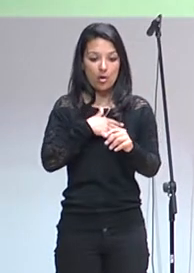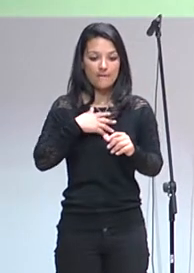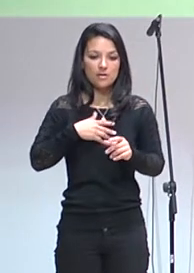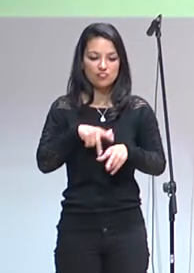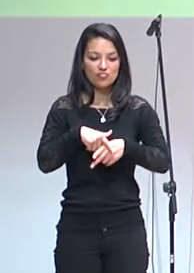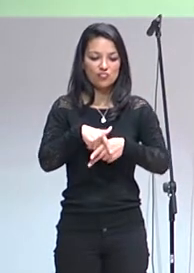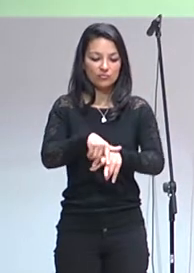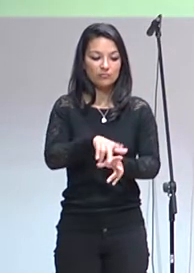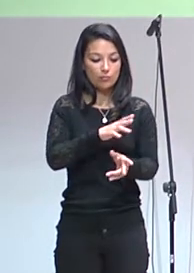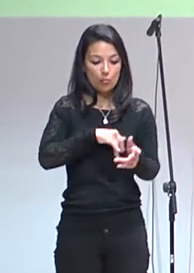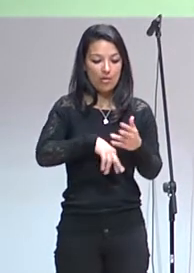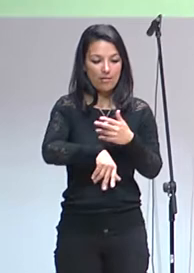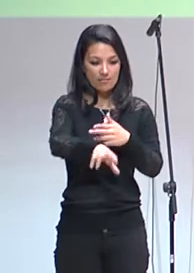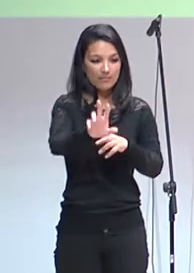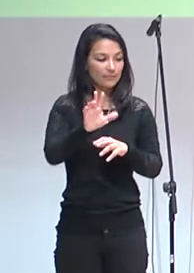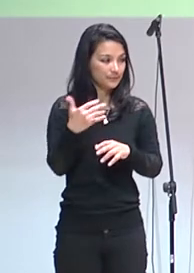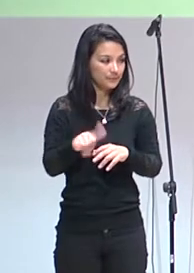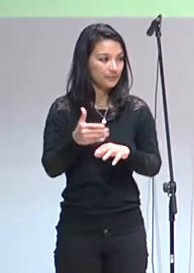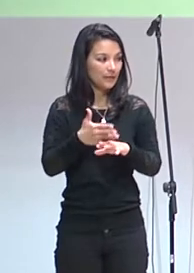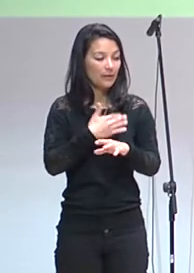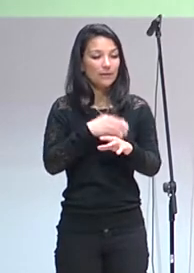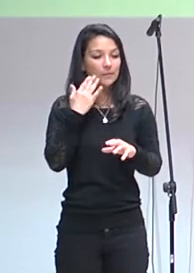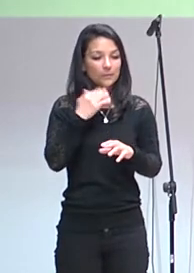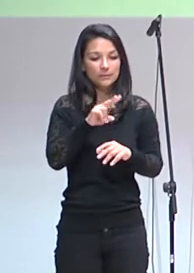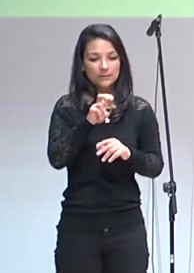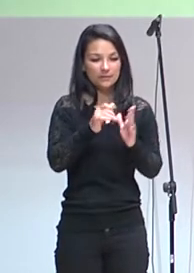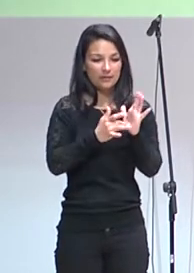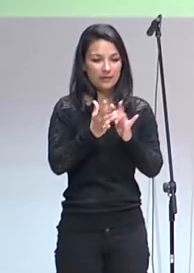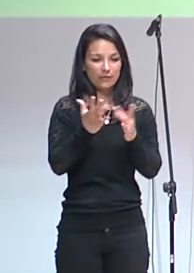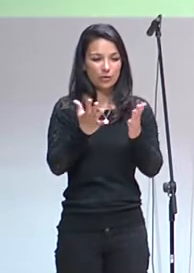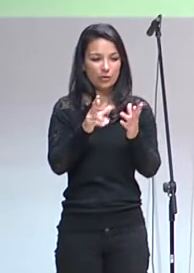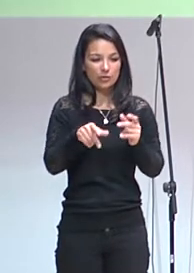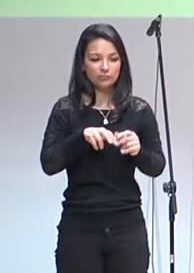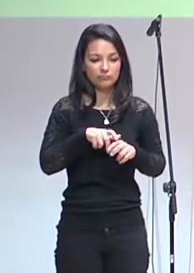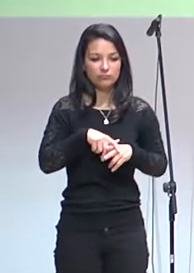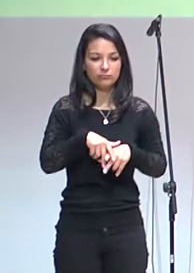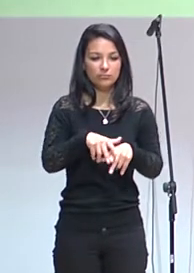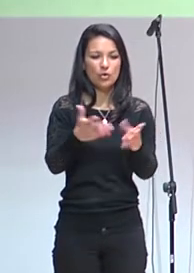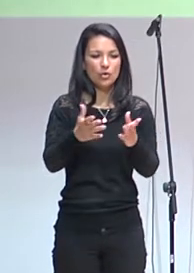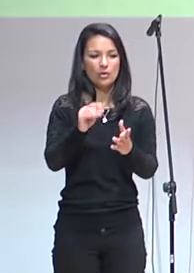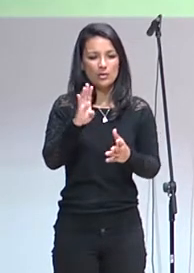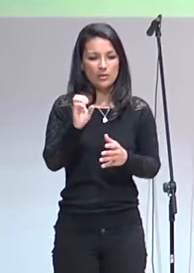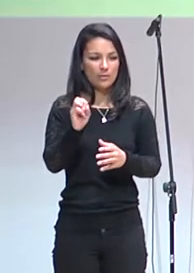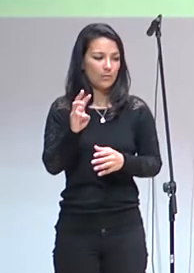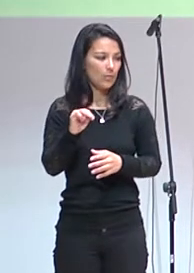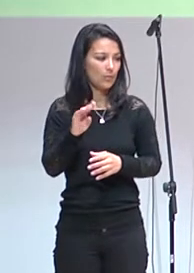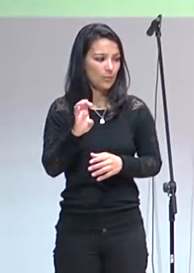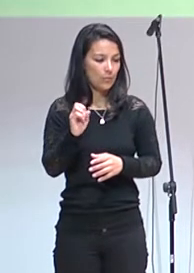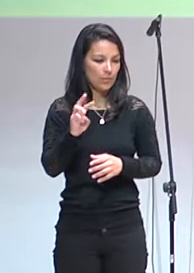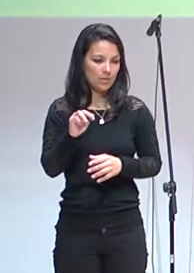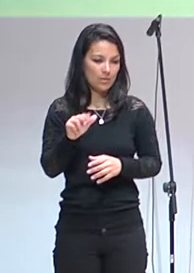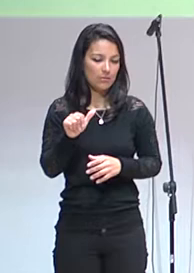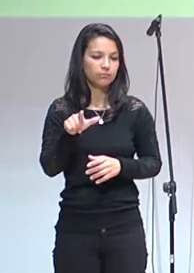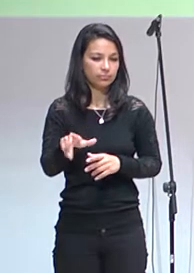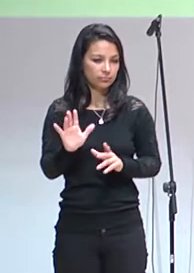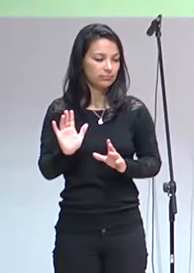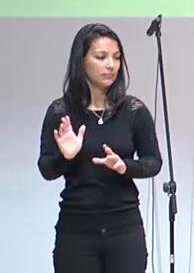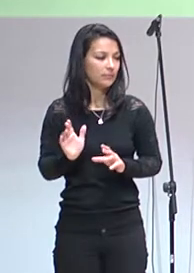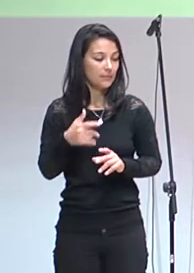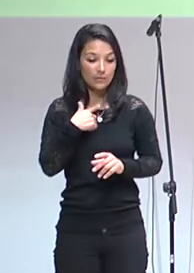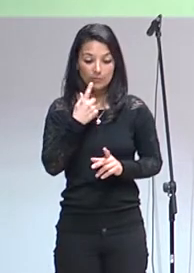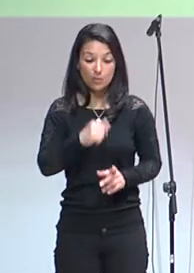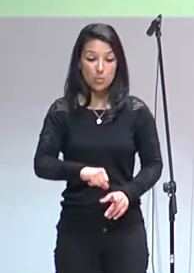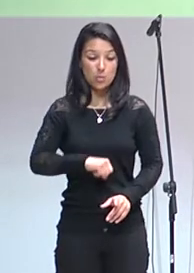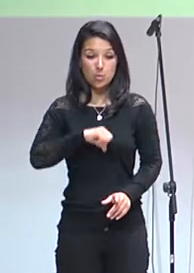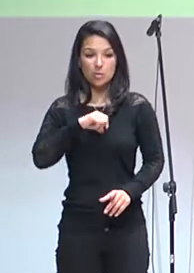senda libertadora, y el día 7 de abril fue la batalla definitiva de Bomboná, ¿sí? Entonces nosotros